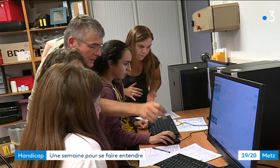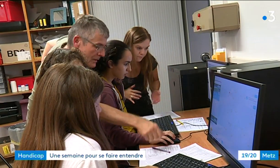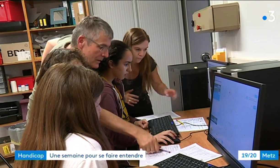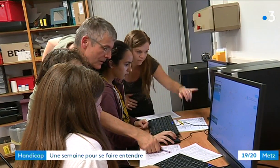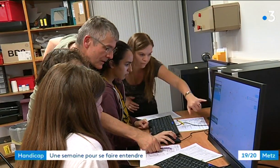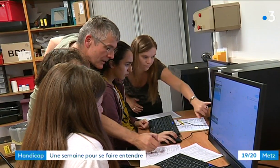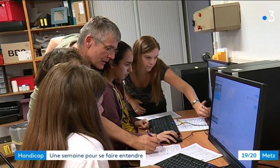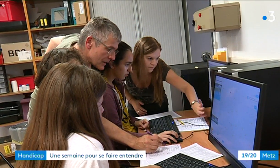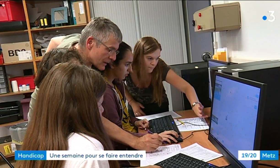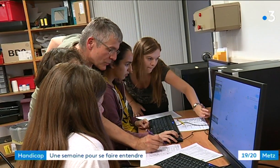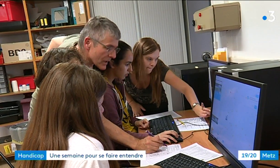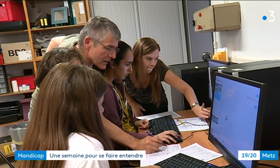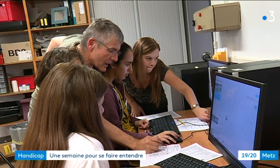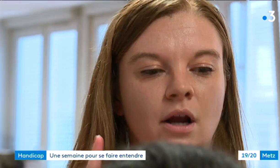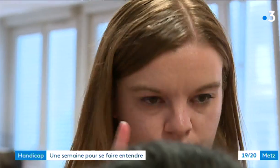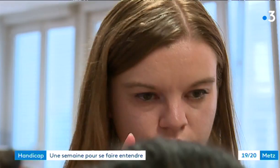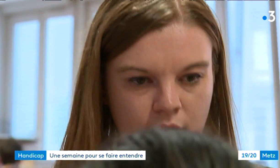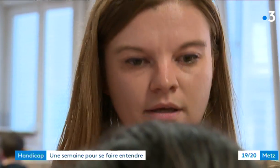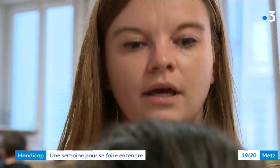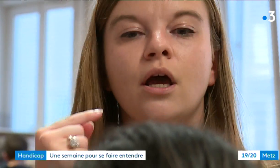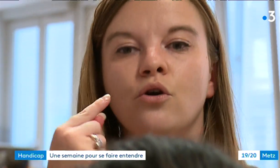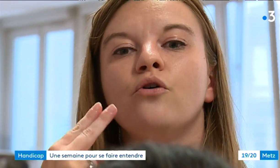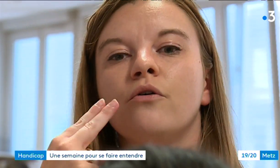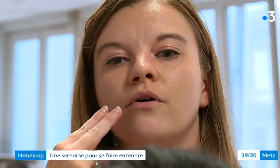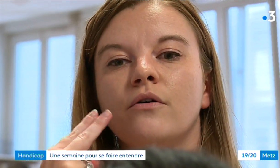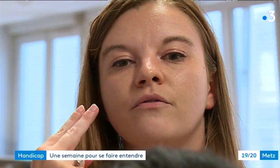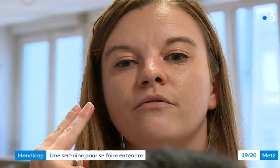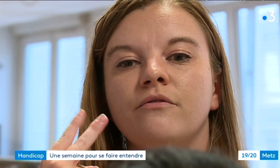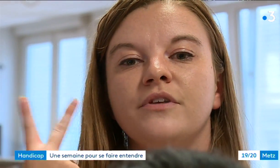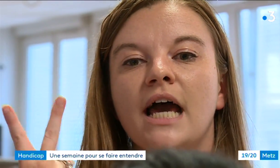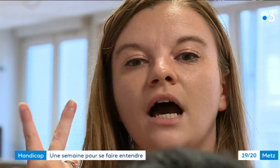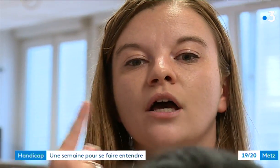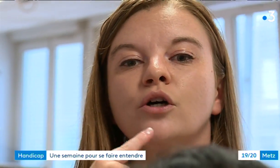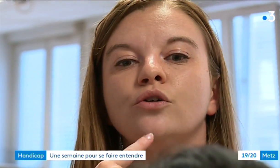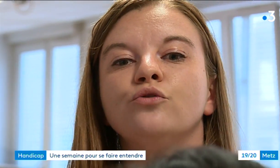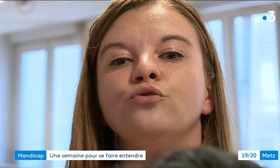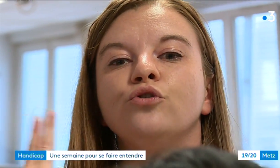au milieu d'enfants entendants. Aux côtés du professeur, un professeur spécialisé de l'institut, Amélie.